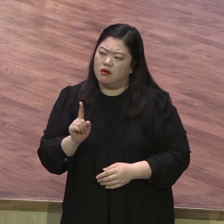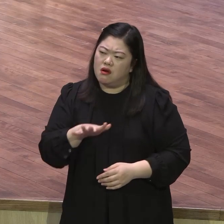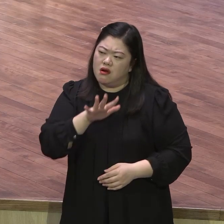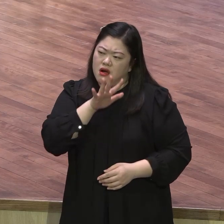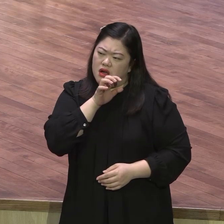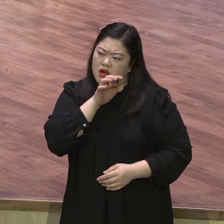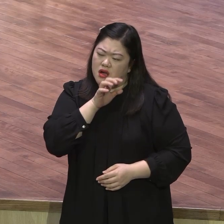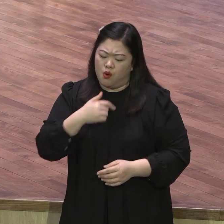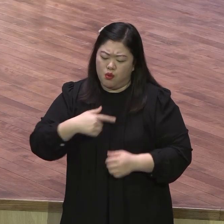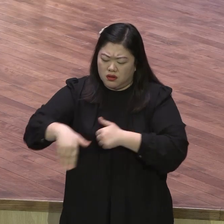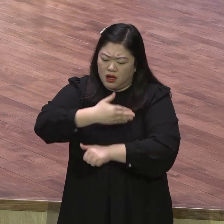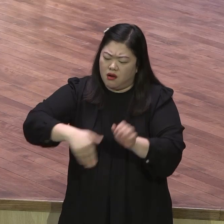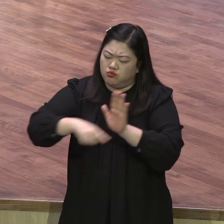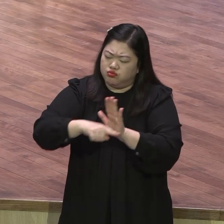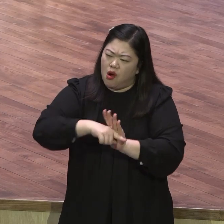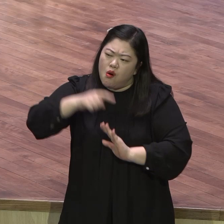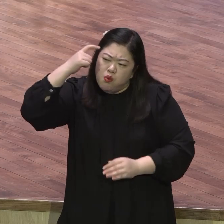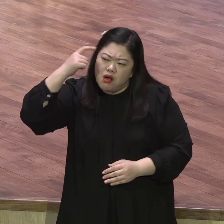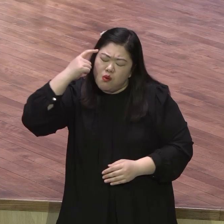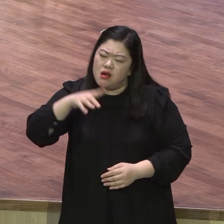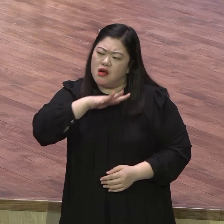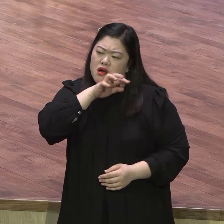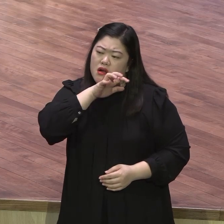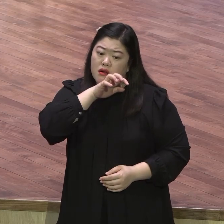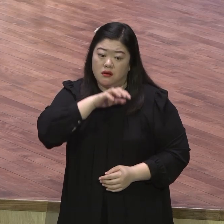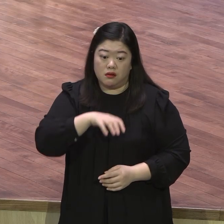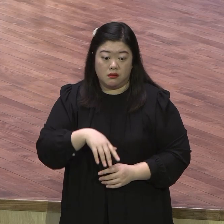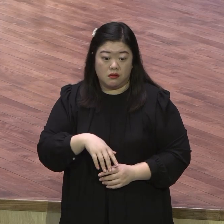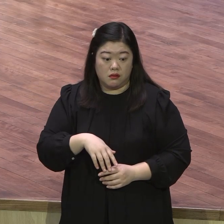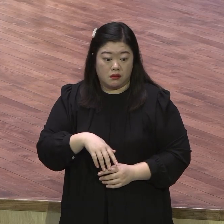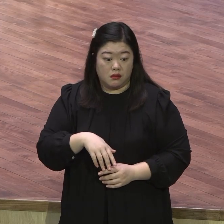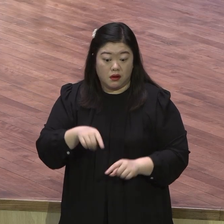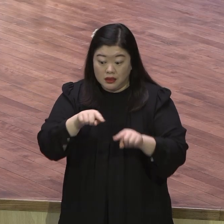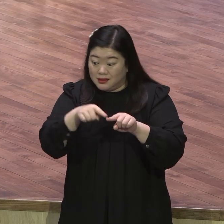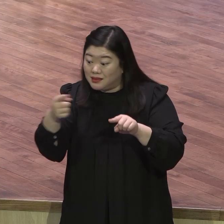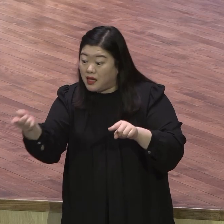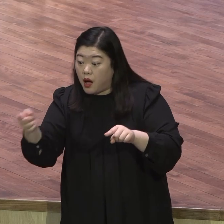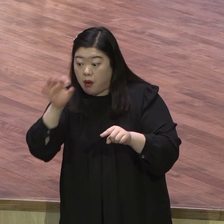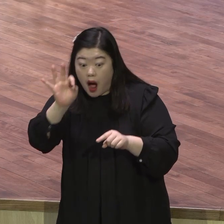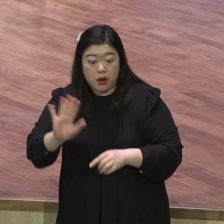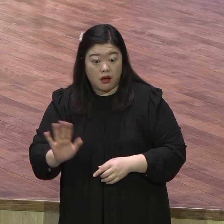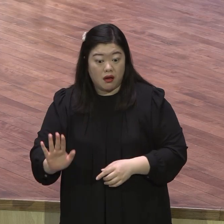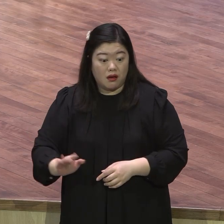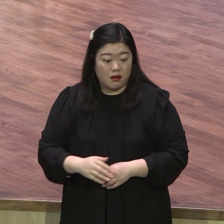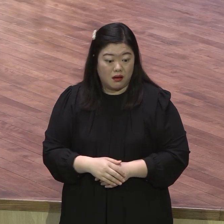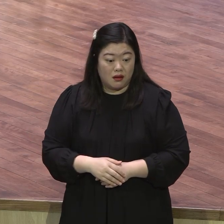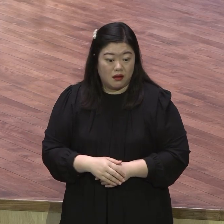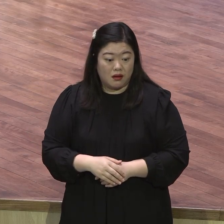안 좋은 것만 생각해 잘못된 것만 생각해 좋은 것 좋았던 것 생각 안 해